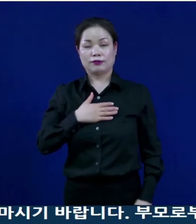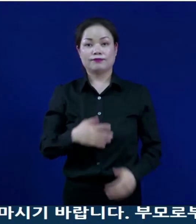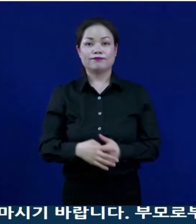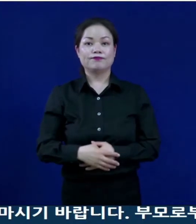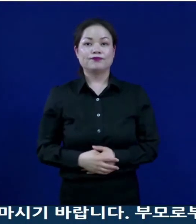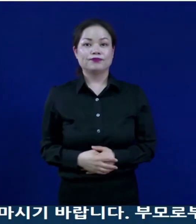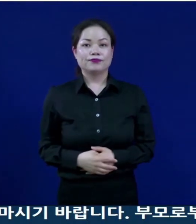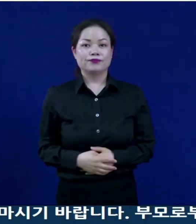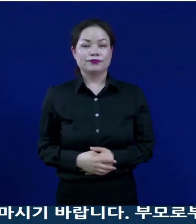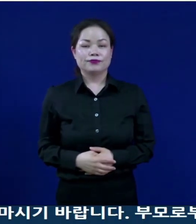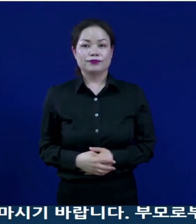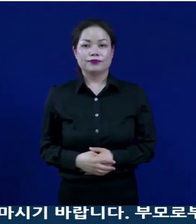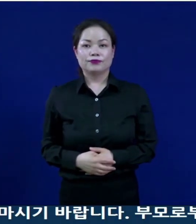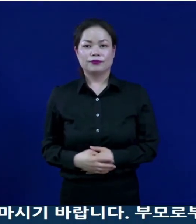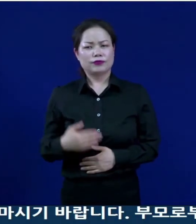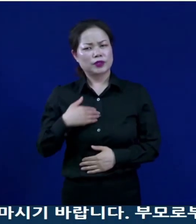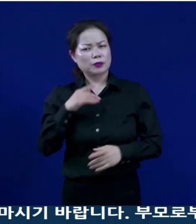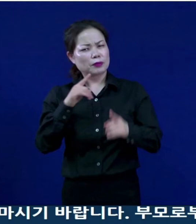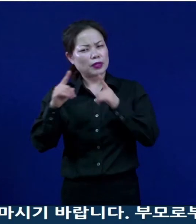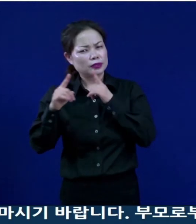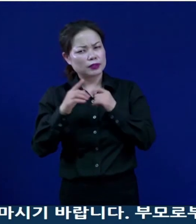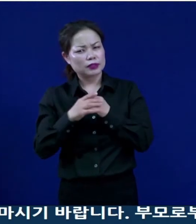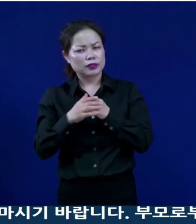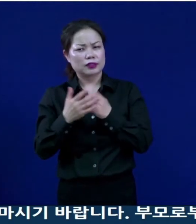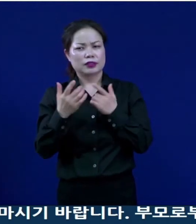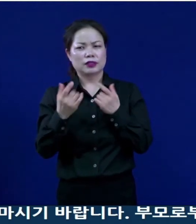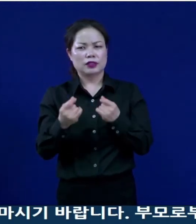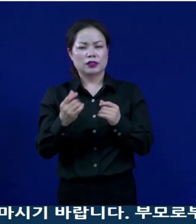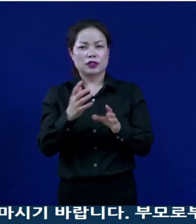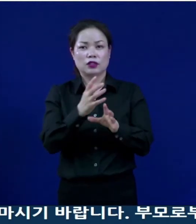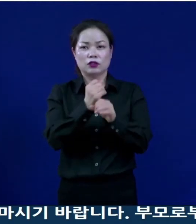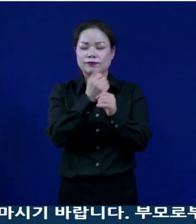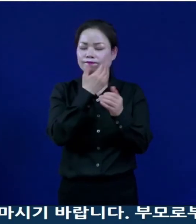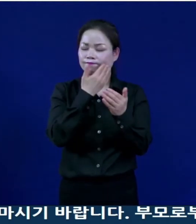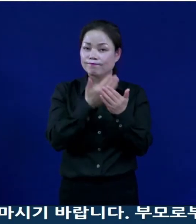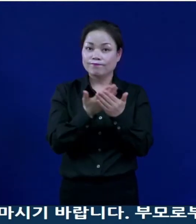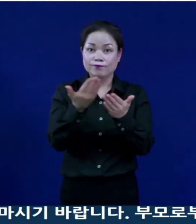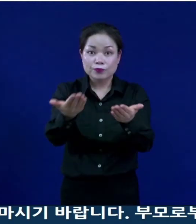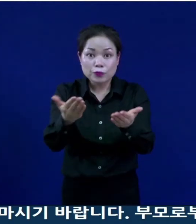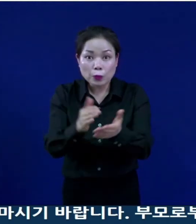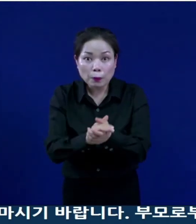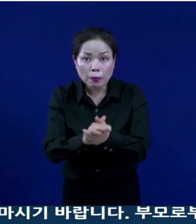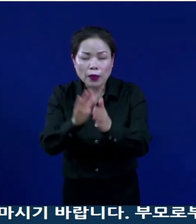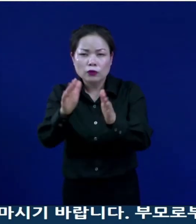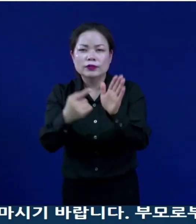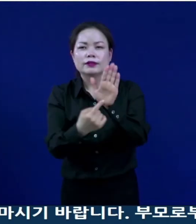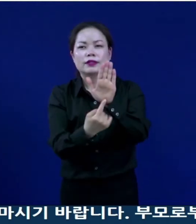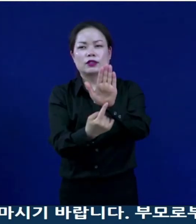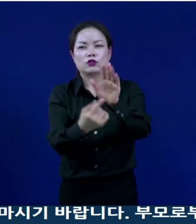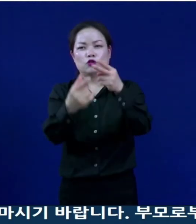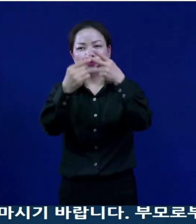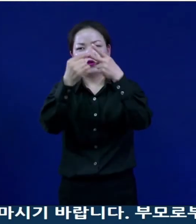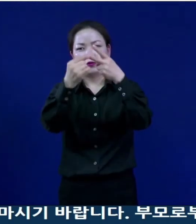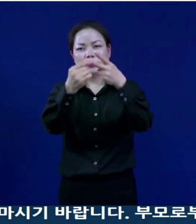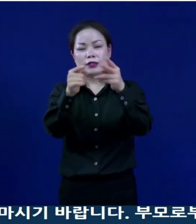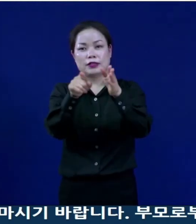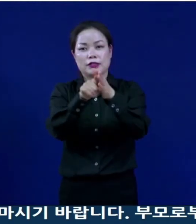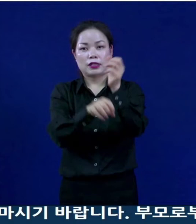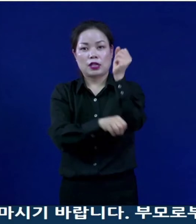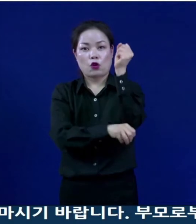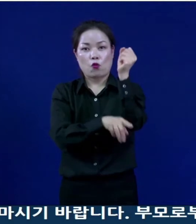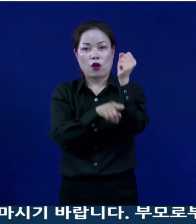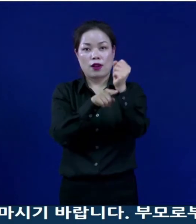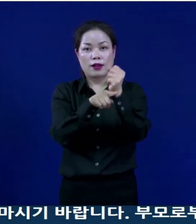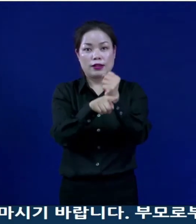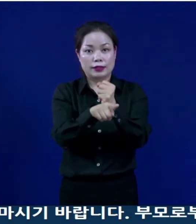하셨더라. 저는 이 말씀을 이렇게 요약하고 싶습니다. 이것이 오늘 등장하는 두 번째 신앙의